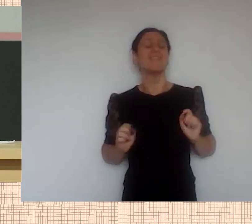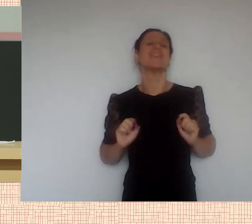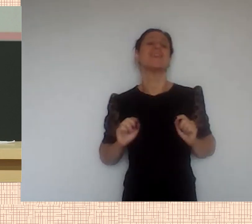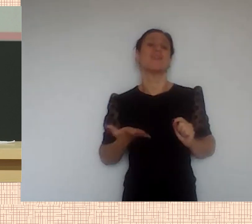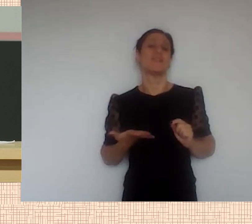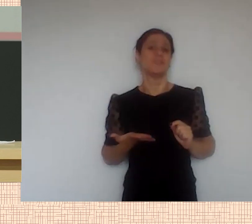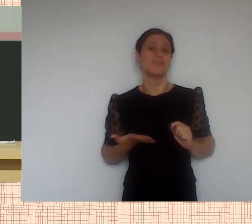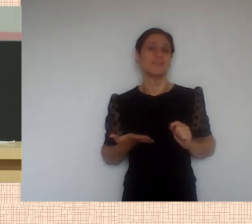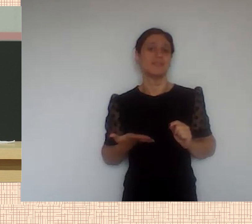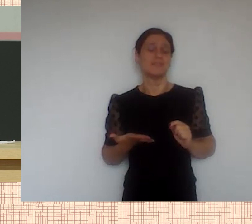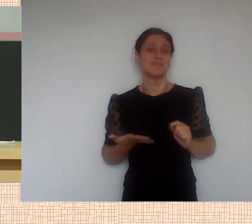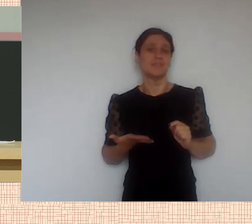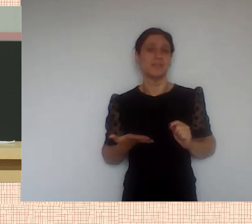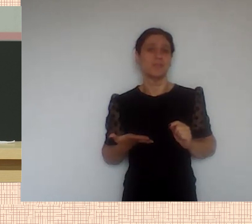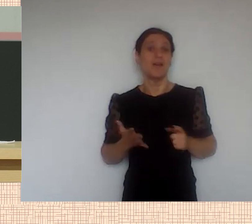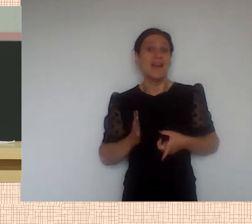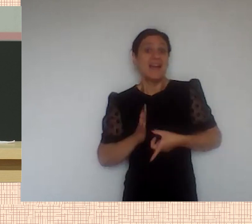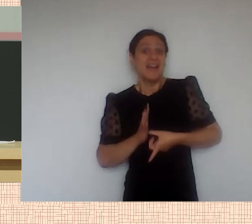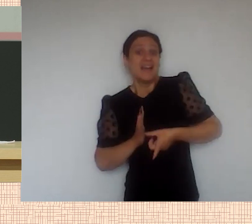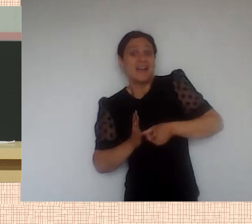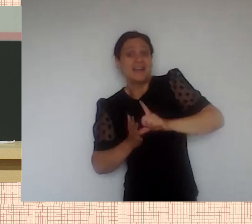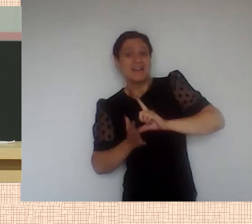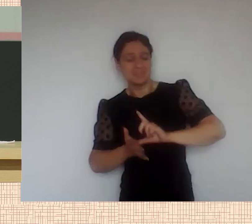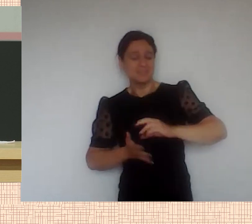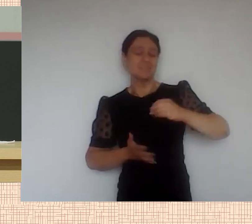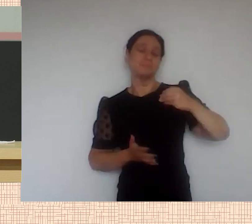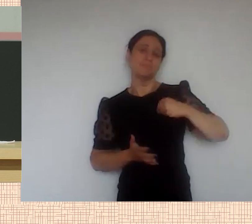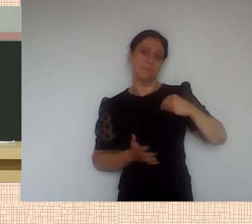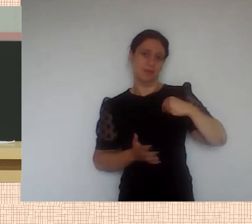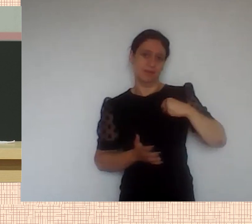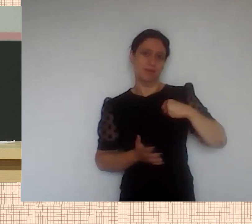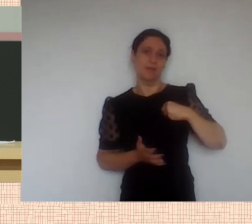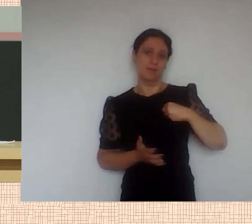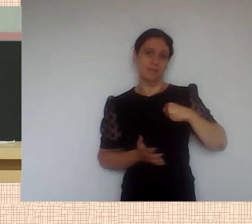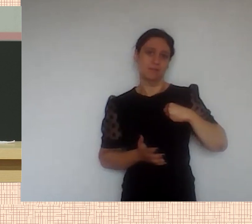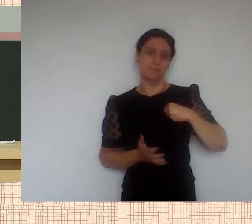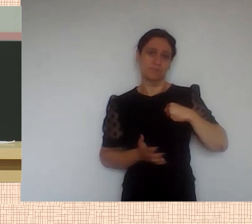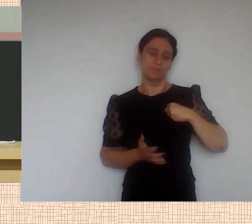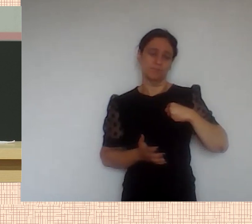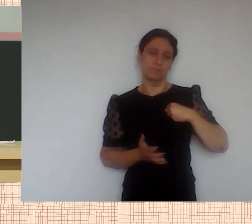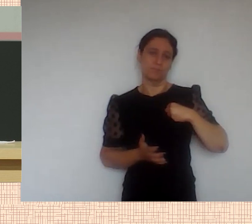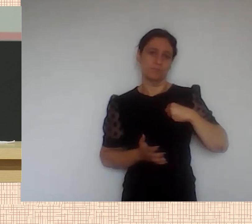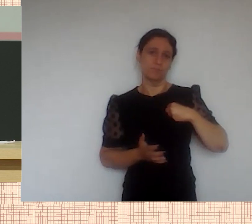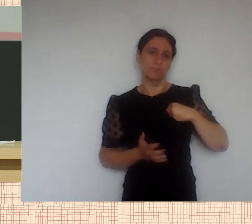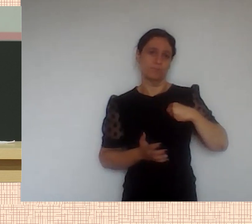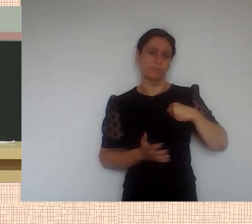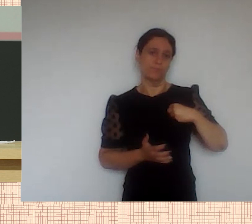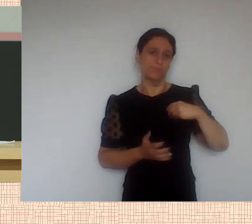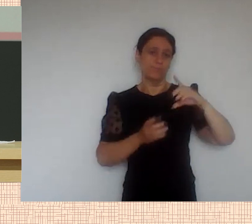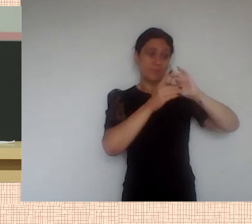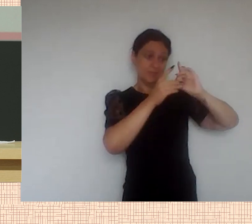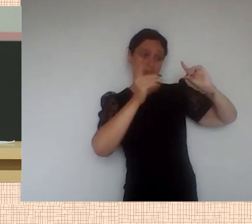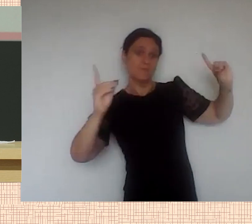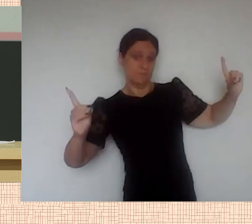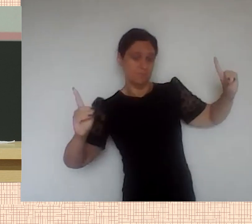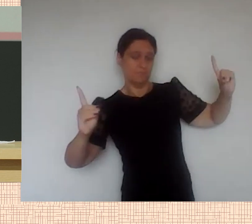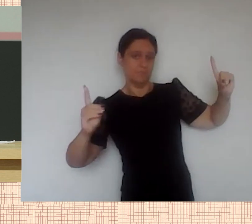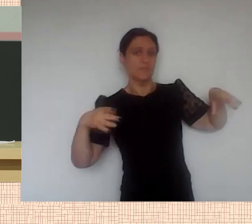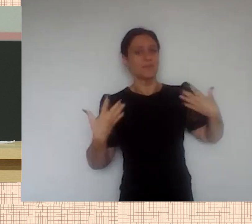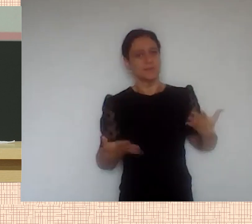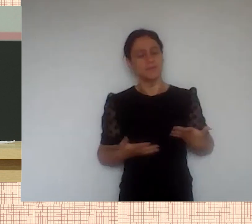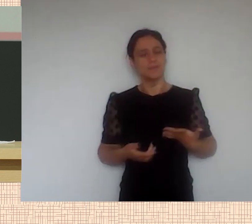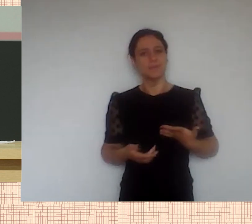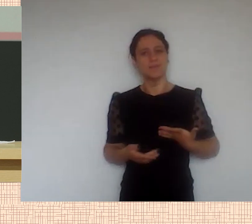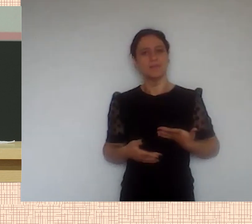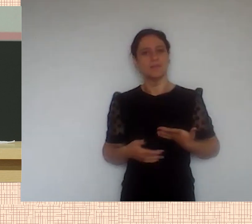aconteceu antes do pecado entrar. Então, a desconexão, quer dizer, a transgressão fez com